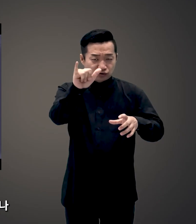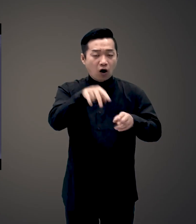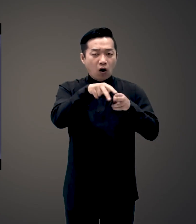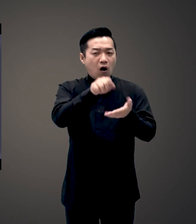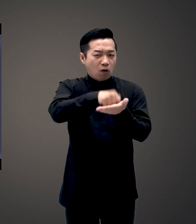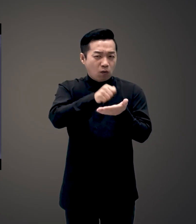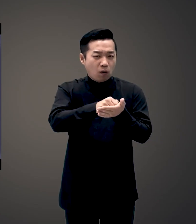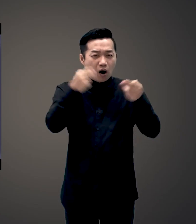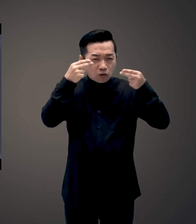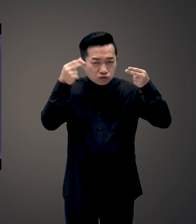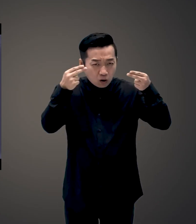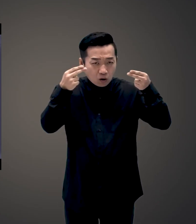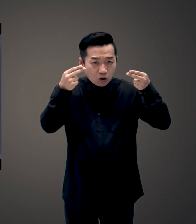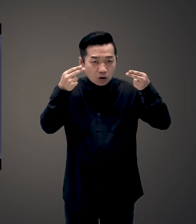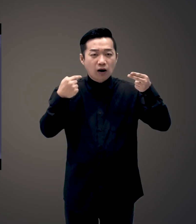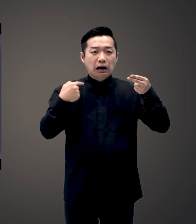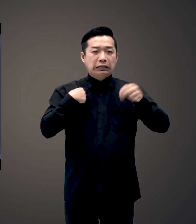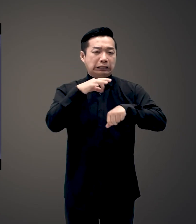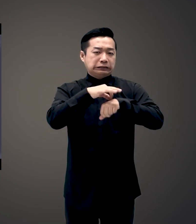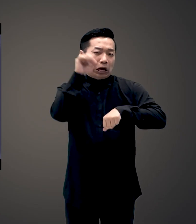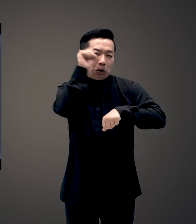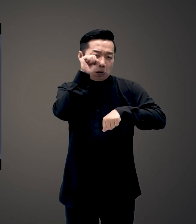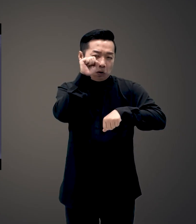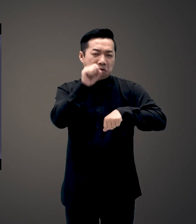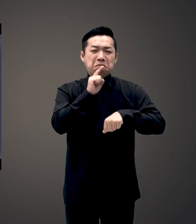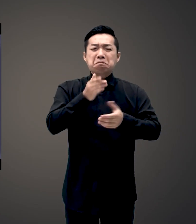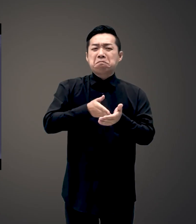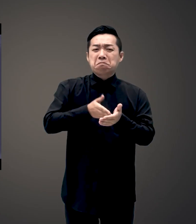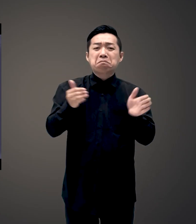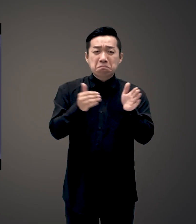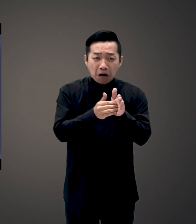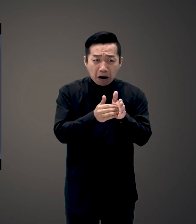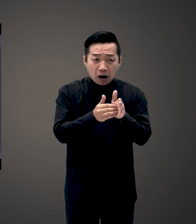저자 권지연. 출판사 김반장 스튜디오.